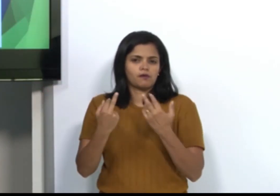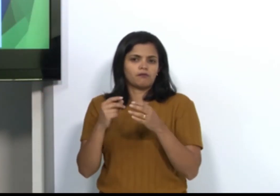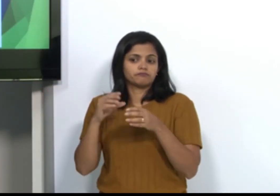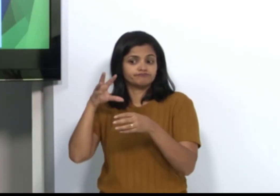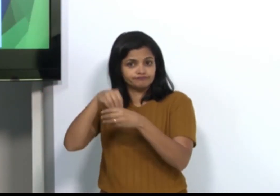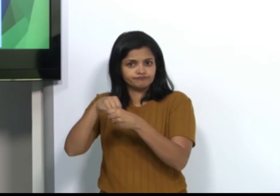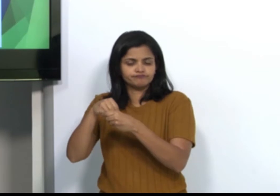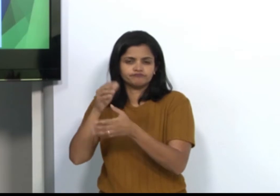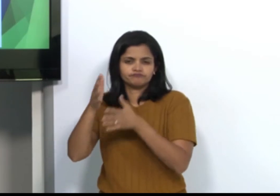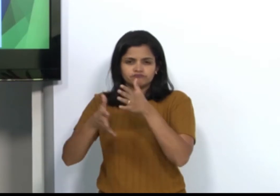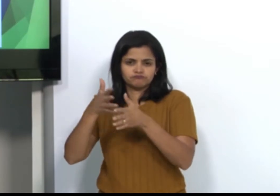Então aqui,